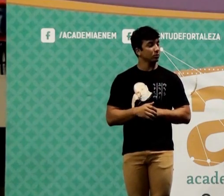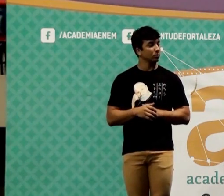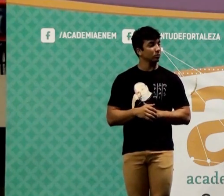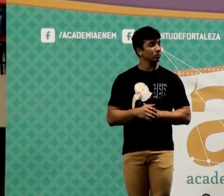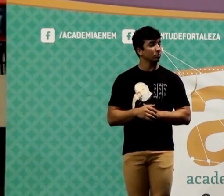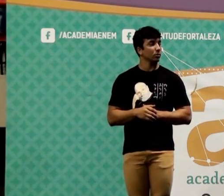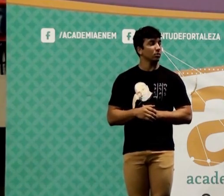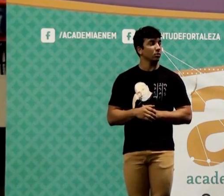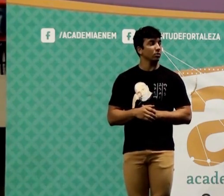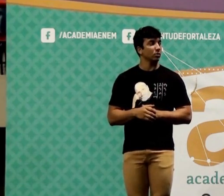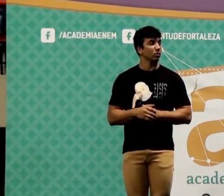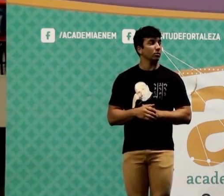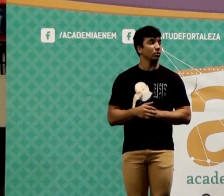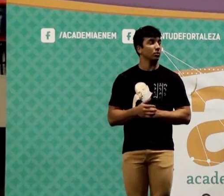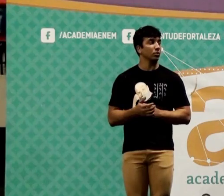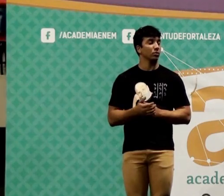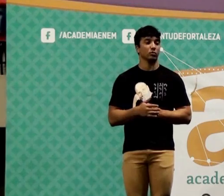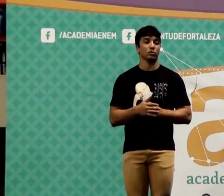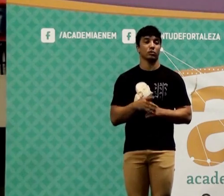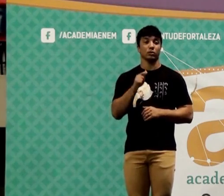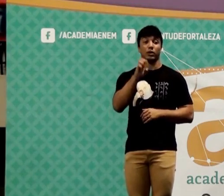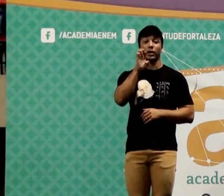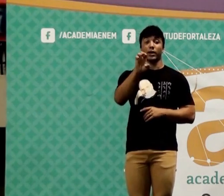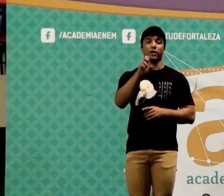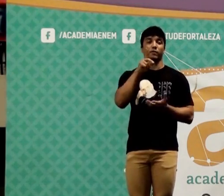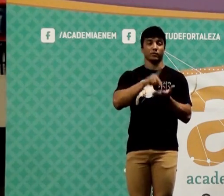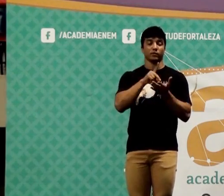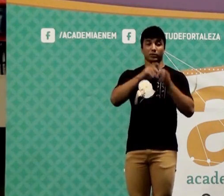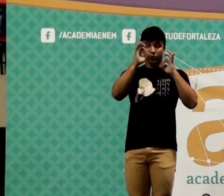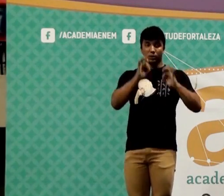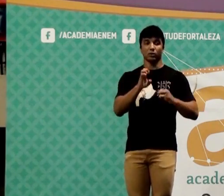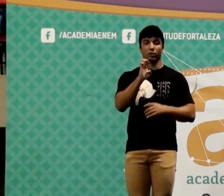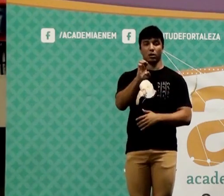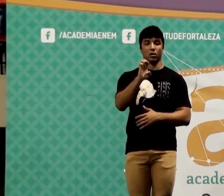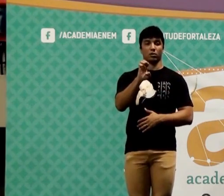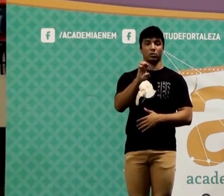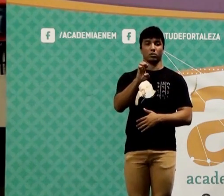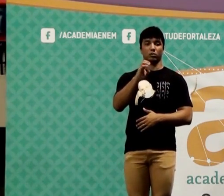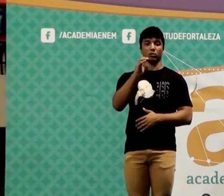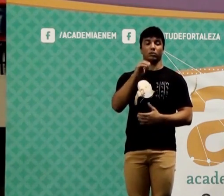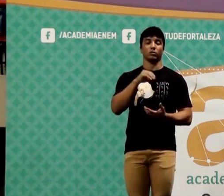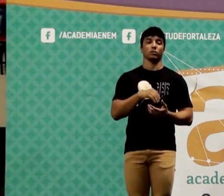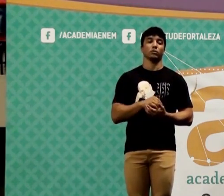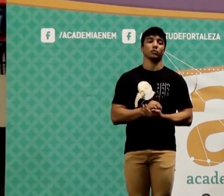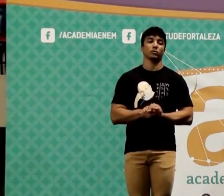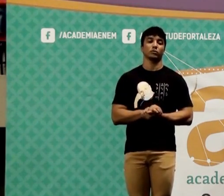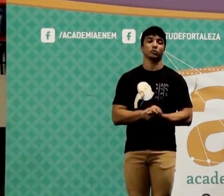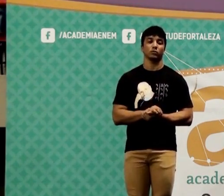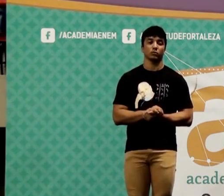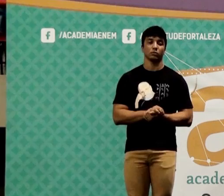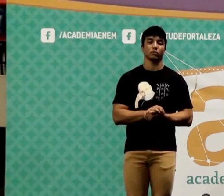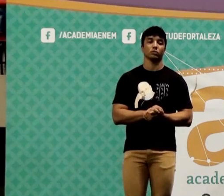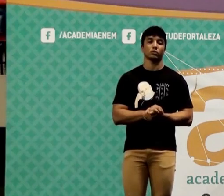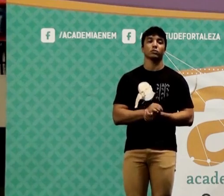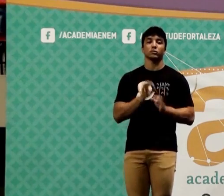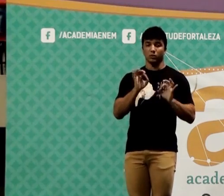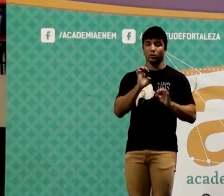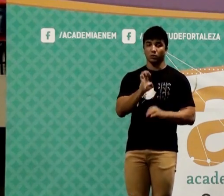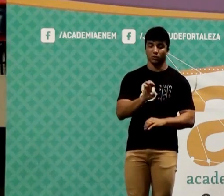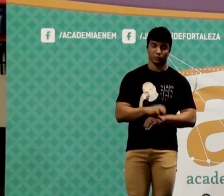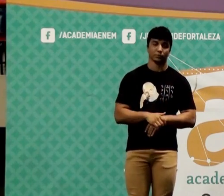aqui. Ele não é mais bem-vindo. Os vilões constituem uma parcela de senhores feudais que procuram outro senhor mais